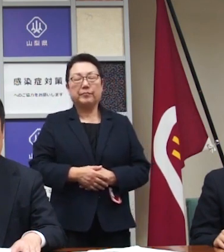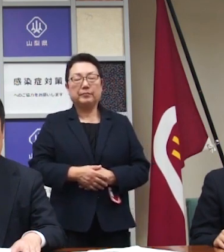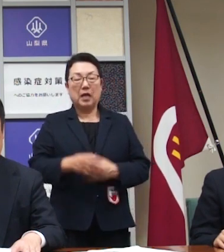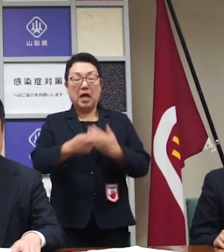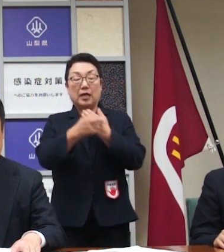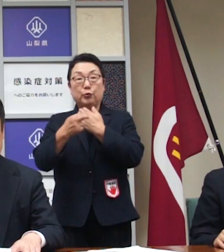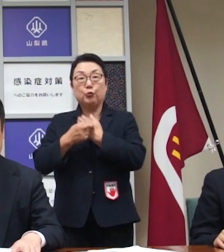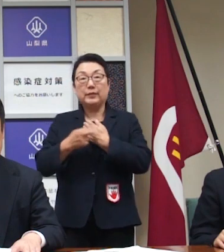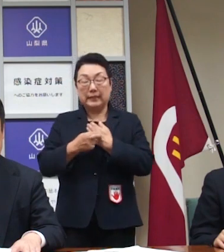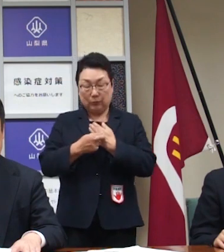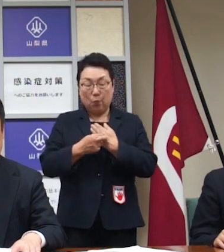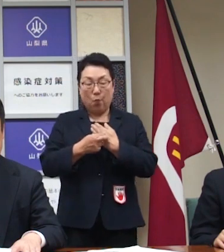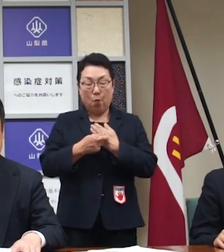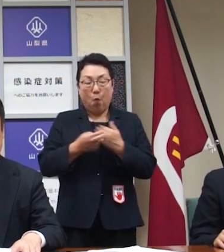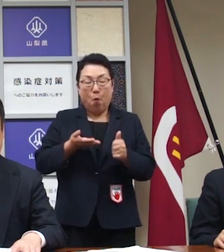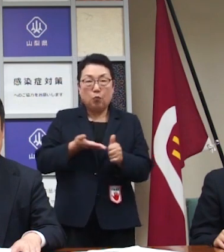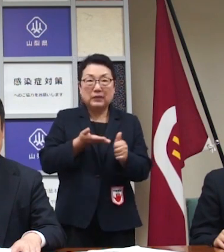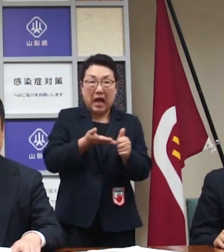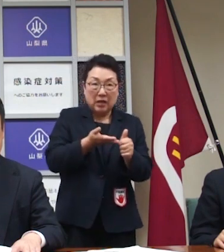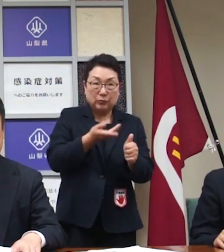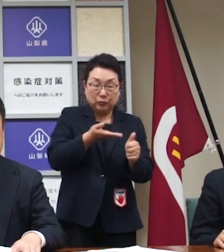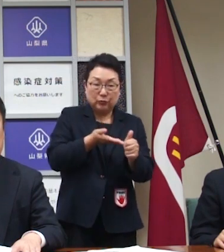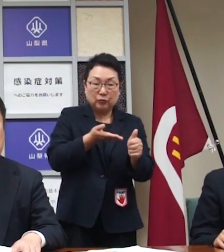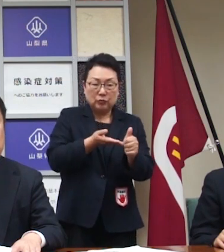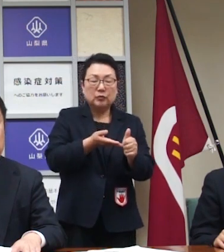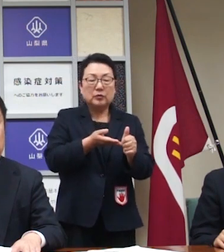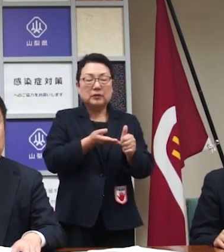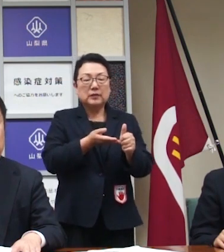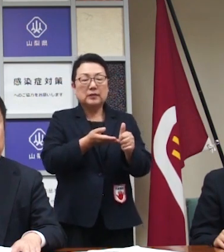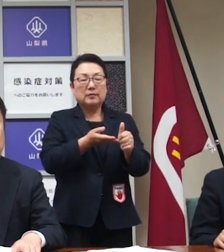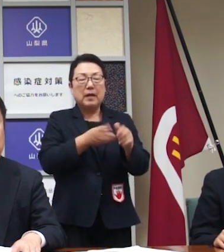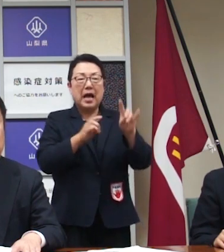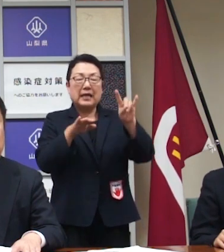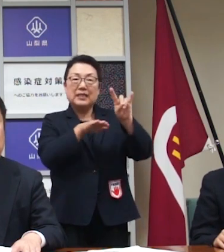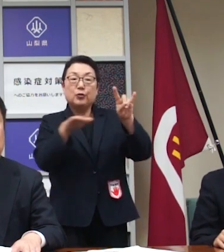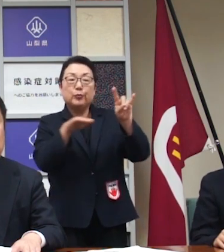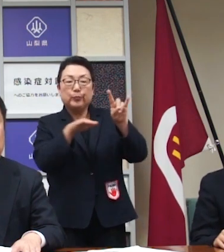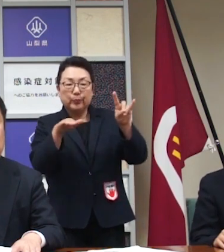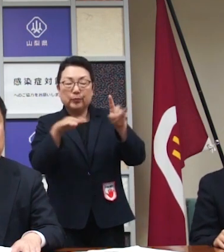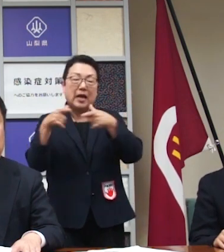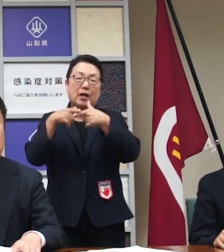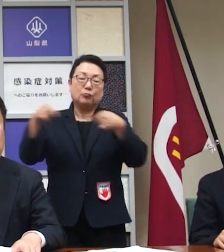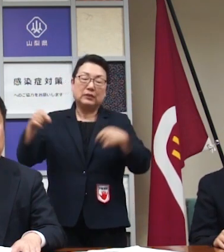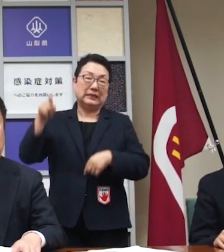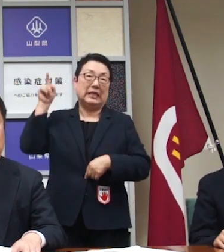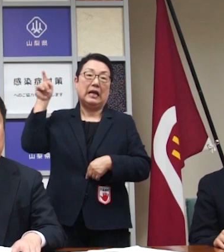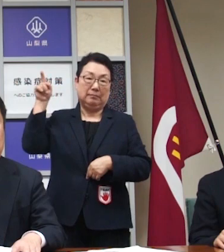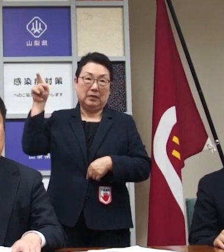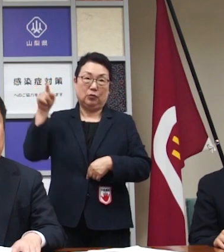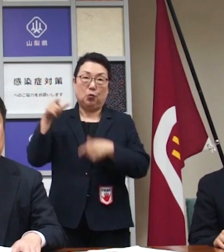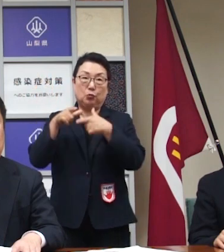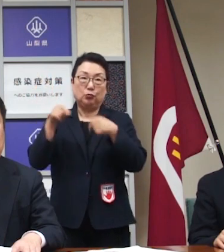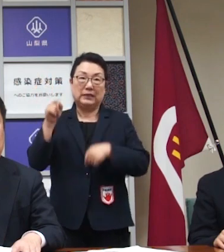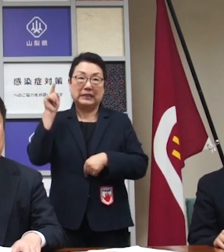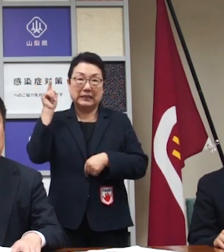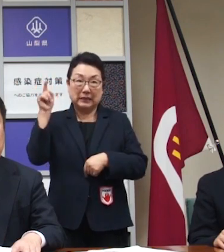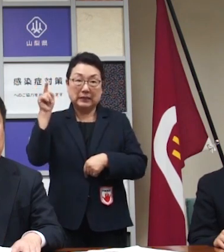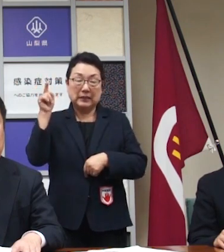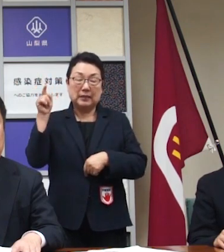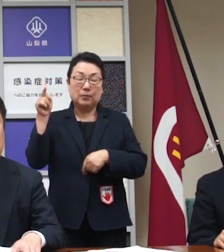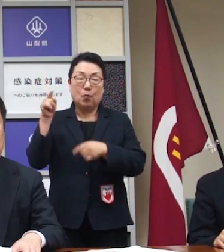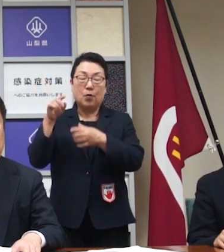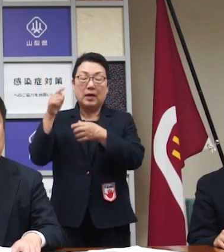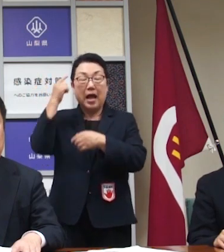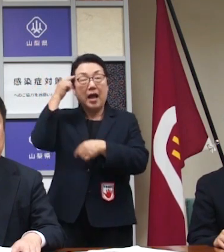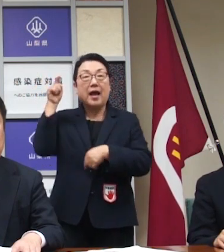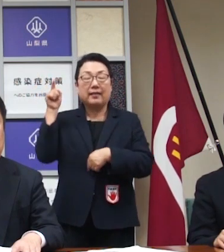受診を促すための目安っていうのが国から出ていますが、まあ、そういうことも踏ま